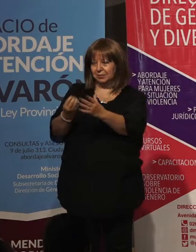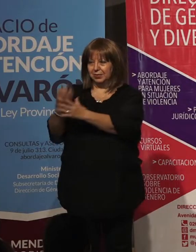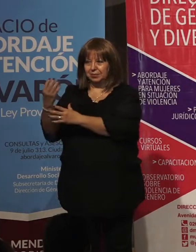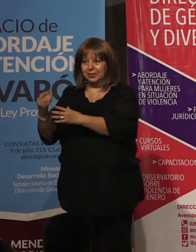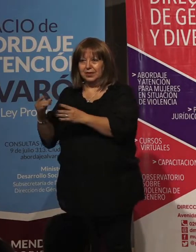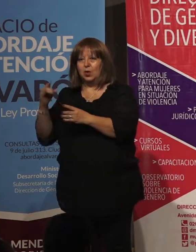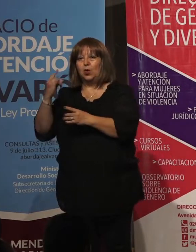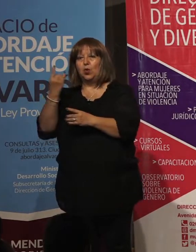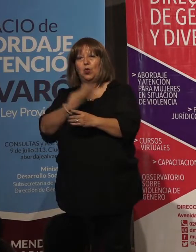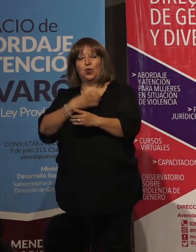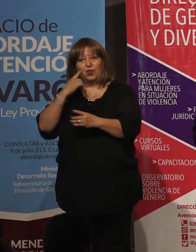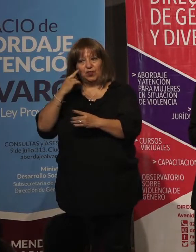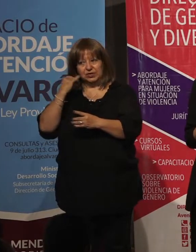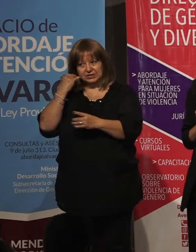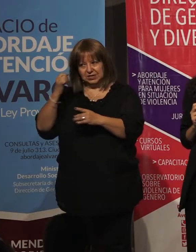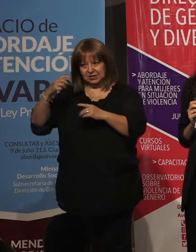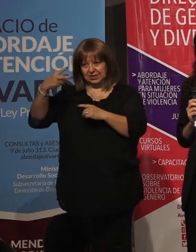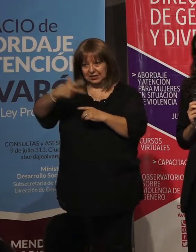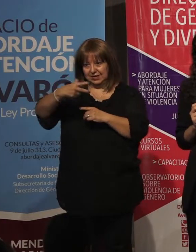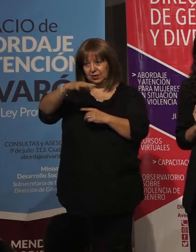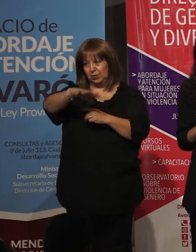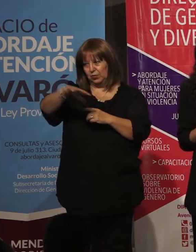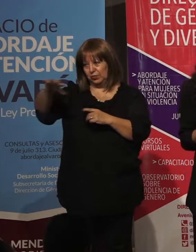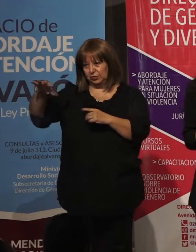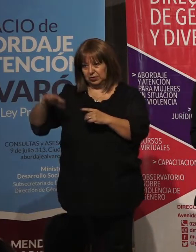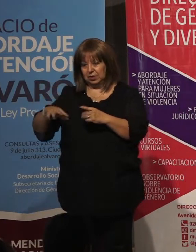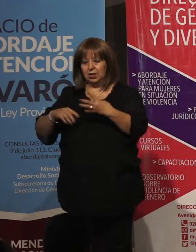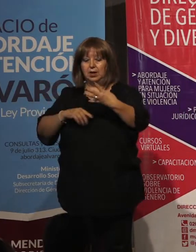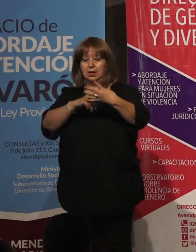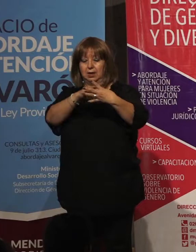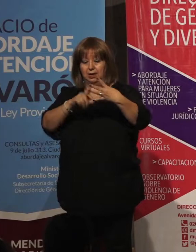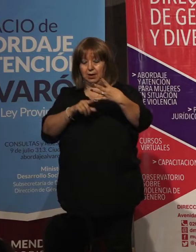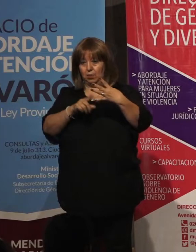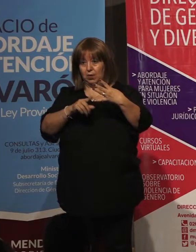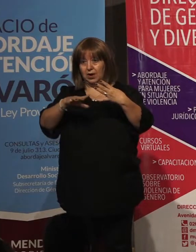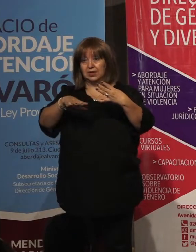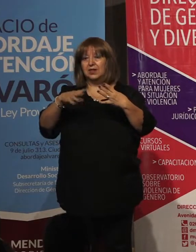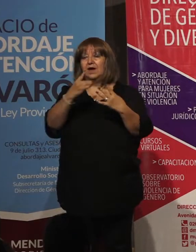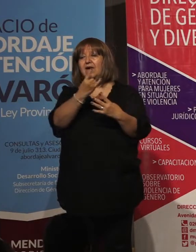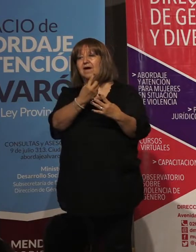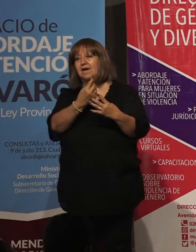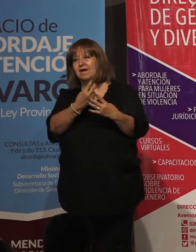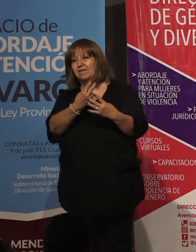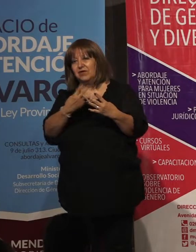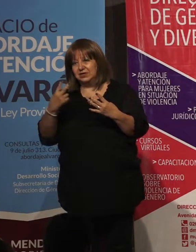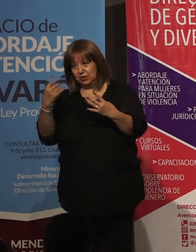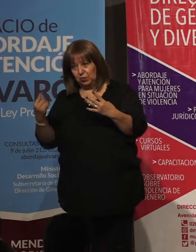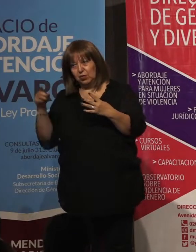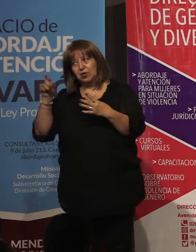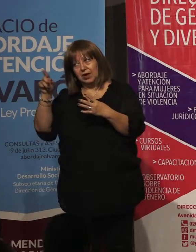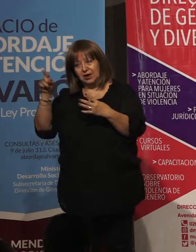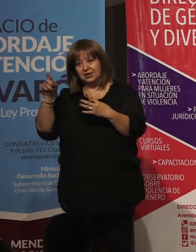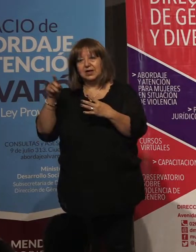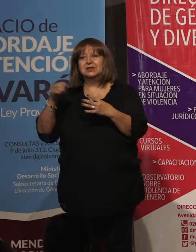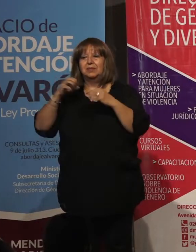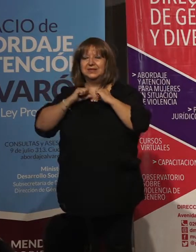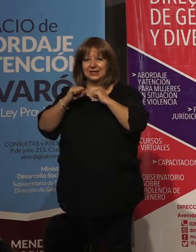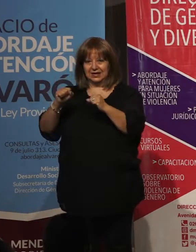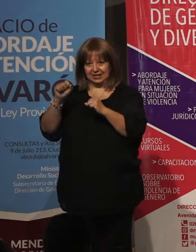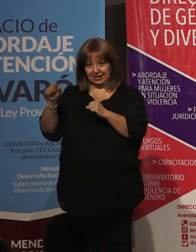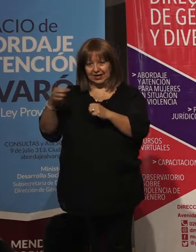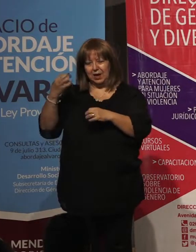ya las tenemos en 3 circunscripciones judiciales, y en la 4ª circunscripción, que es el Valle de Uco, tenemos una secretaría especializada en violencia de